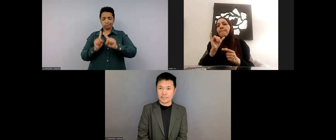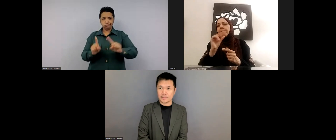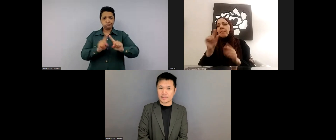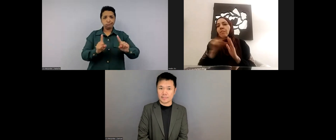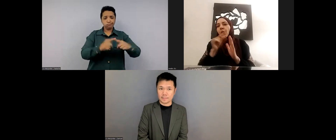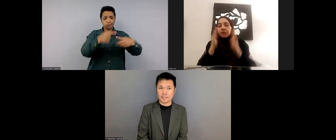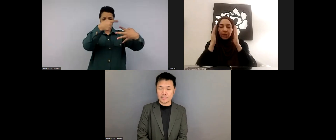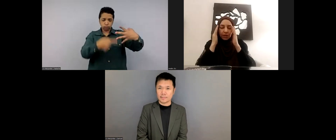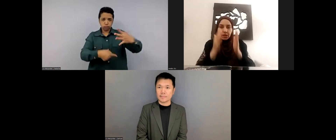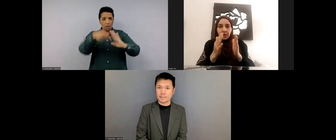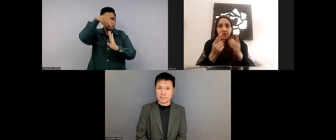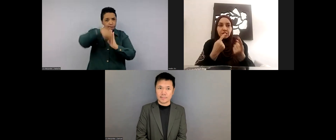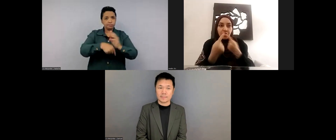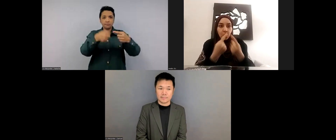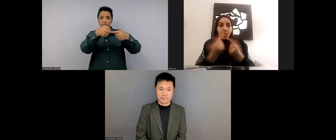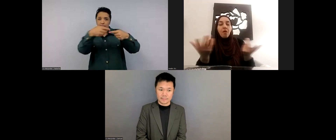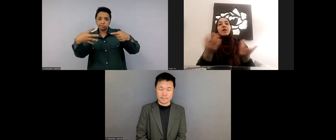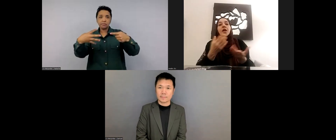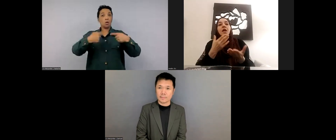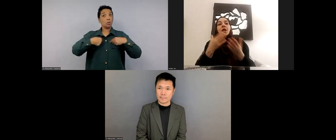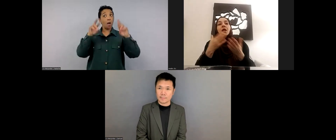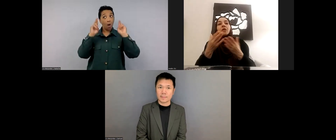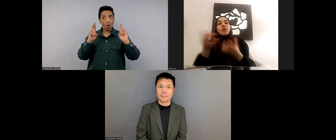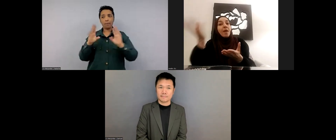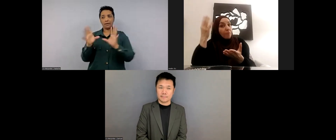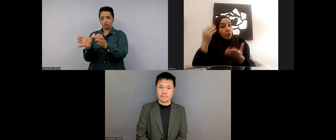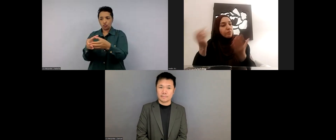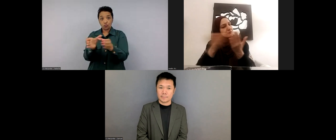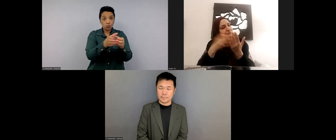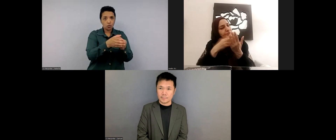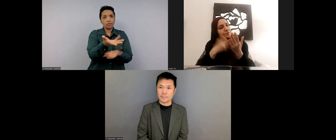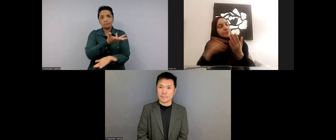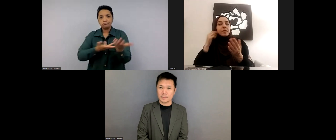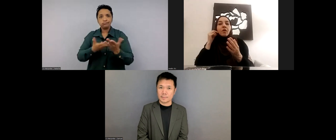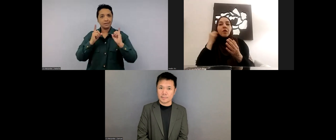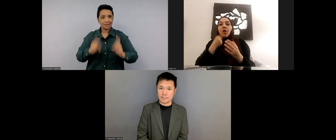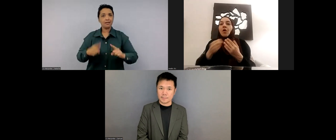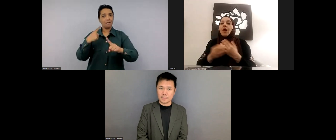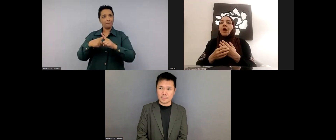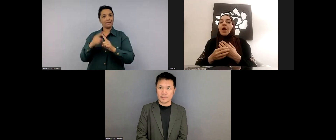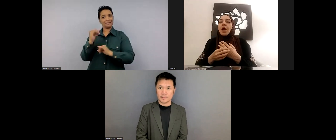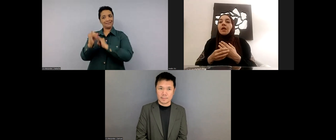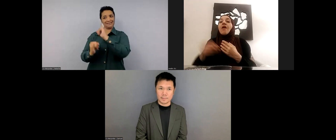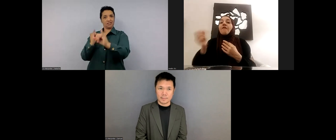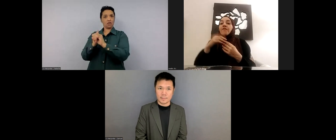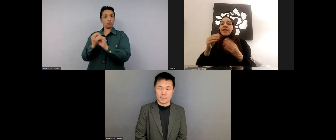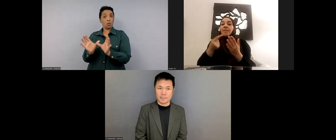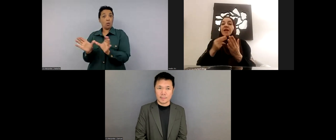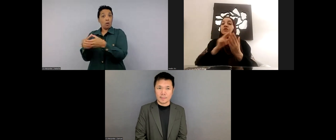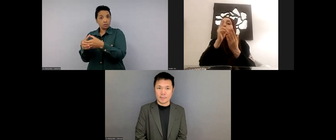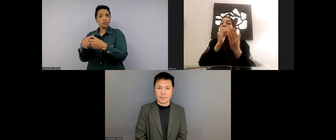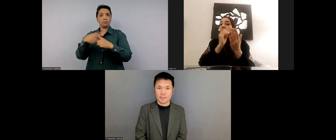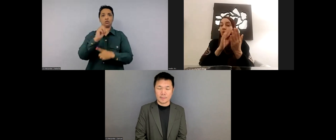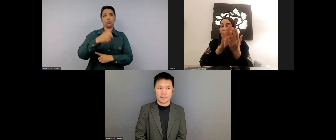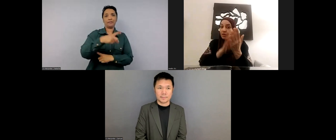hope عليها that في آلية we الحوار discuss ونعتمد it عليها with في the آلية جمع المعلومات. stakeholders, the ومثل ما أشارت OPDs جريتا راح and يكون في عندنا international استبيان organizations. أيضا And بعد as